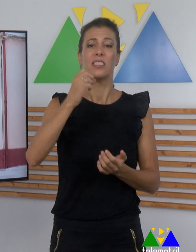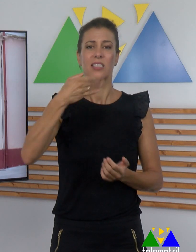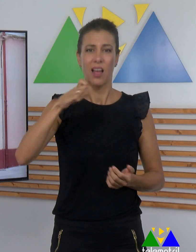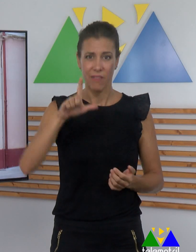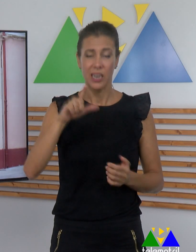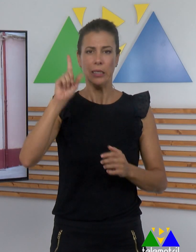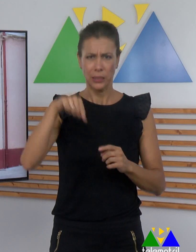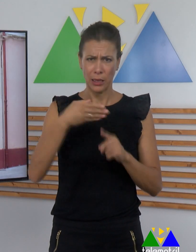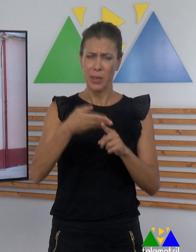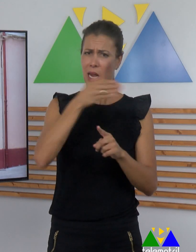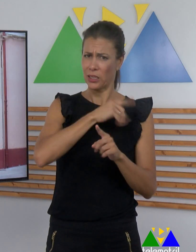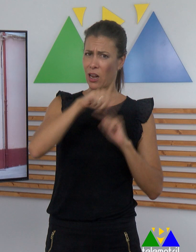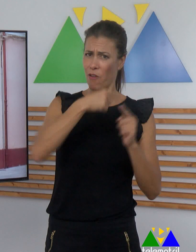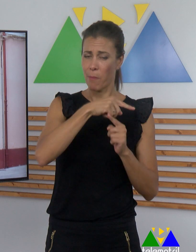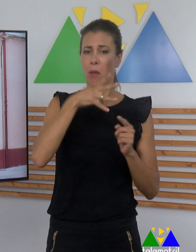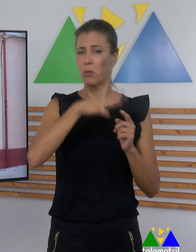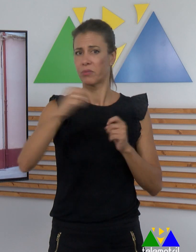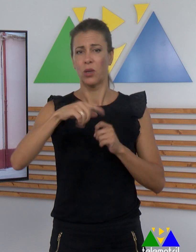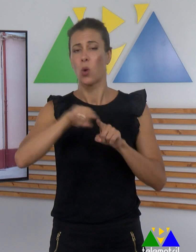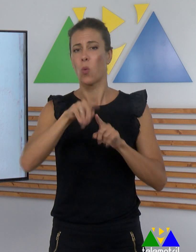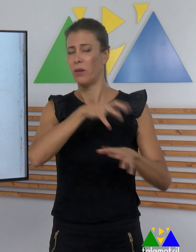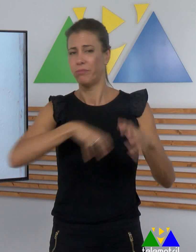de Castro, eso sí se ha conservado mejor.